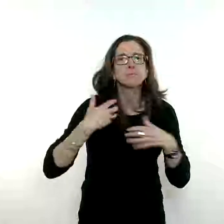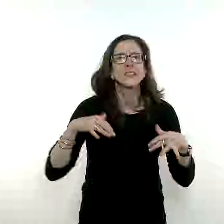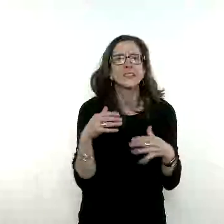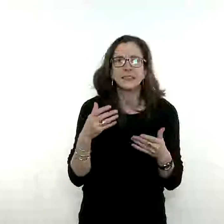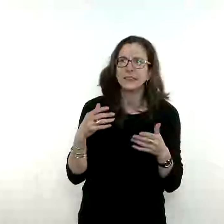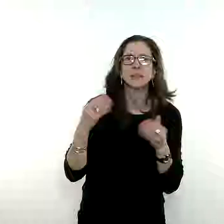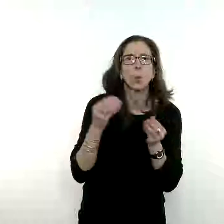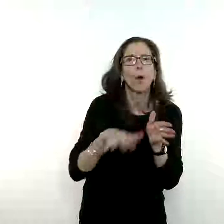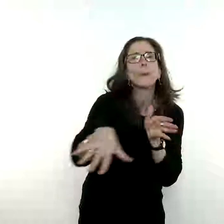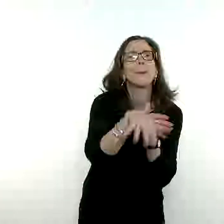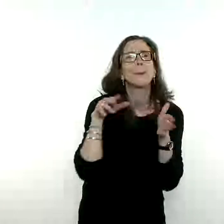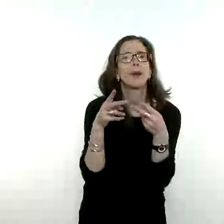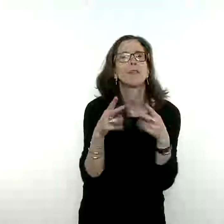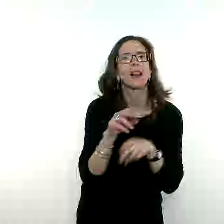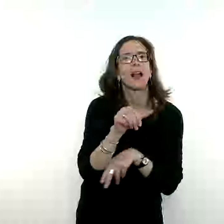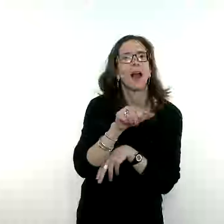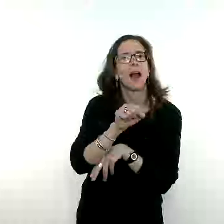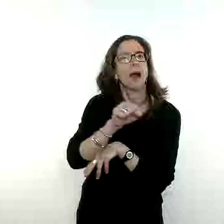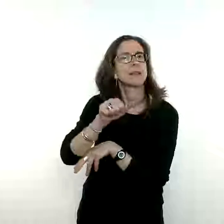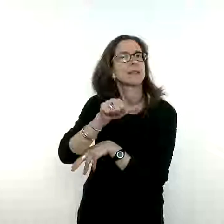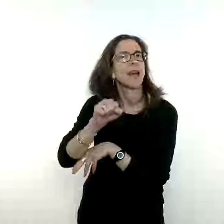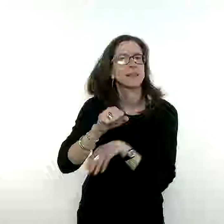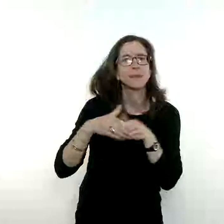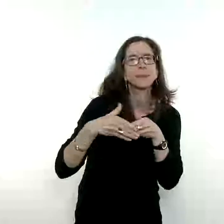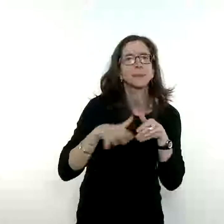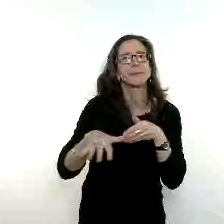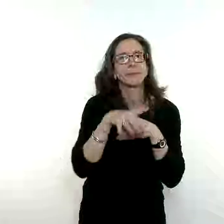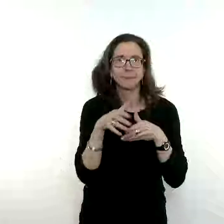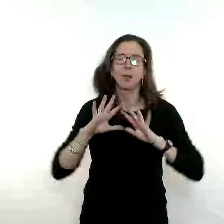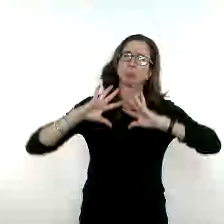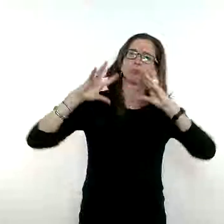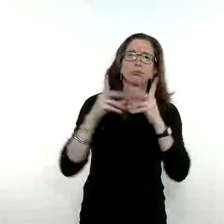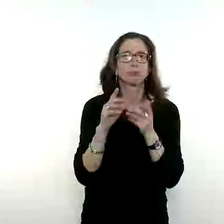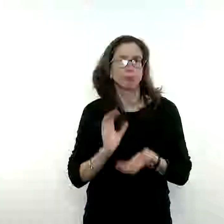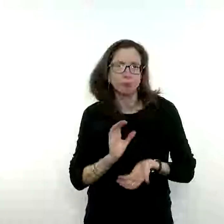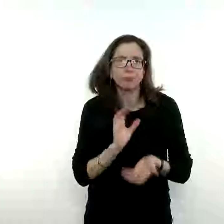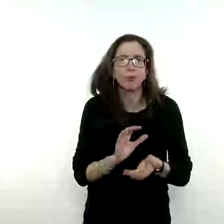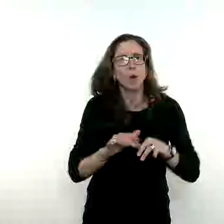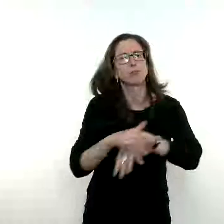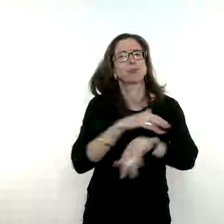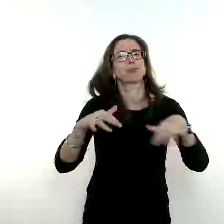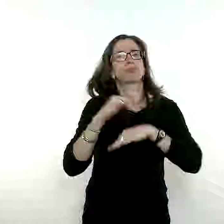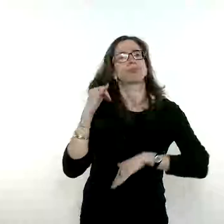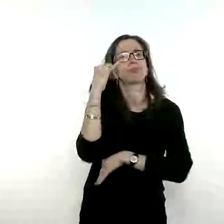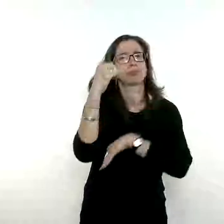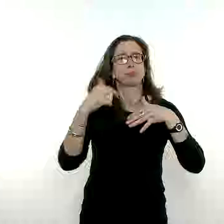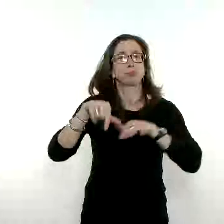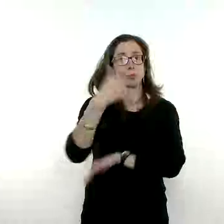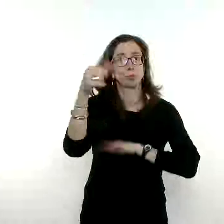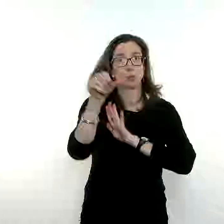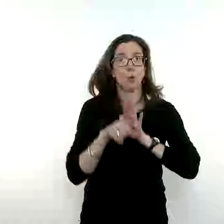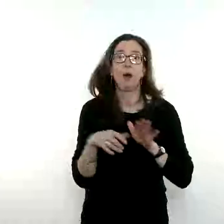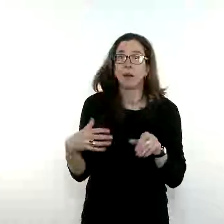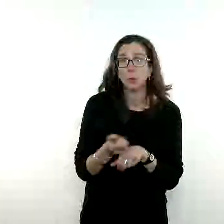mois qui lui permet de s'arrondir. On a une super maturité, on a pu vendanger quand on veut.